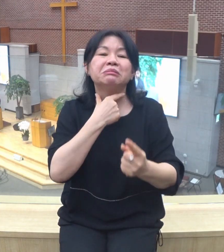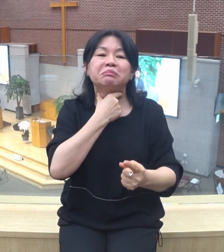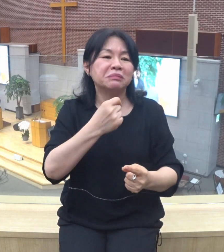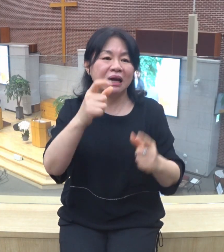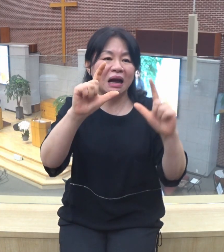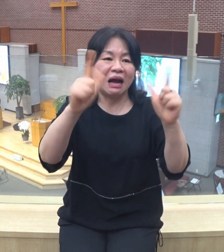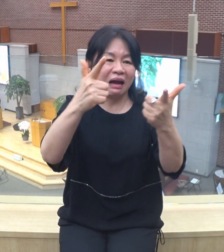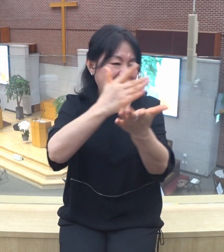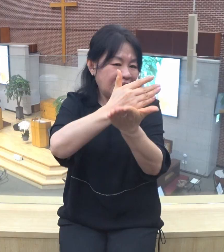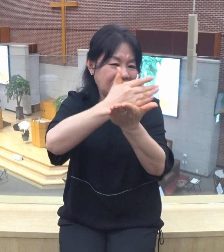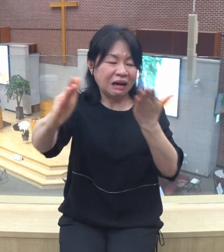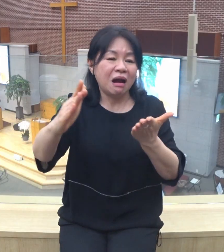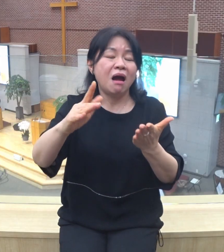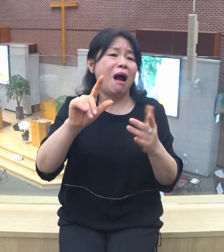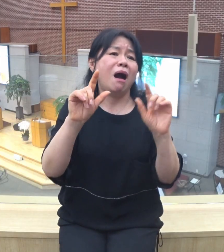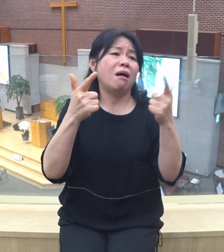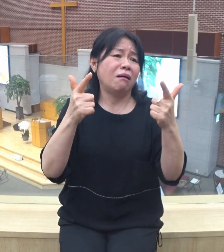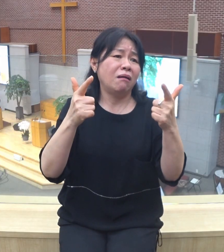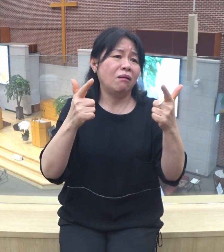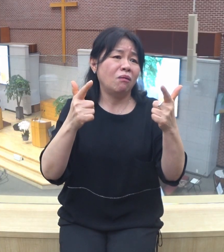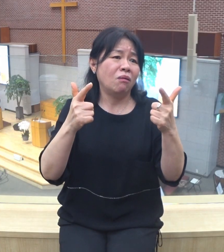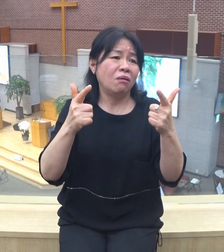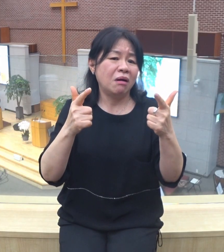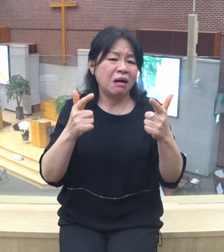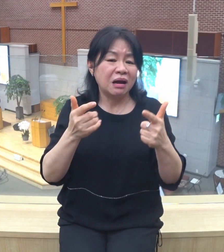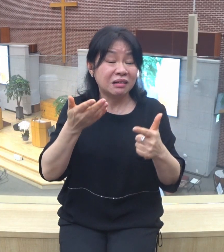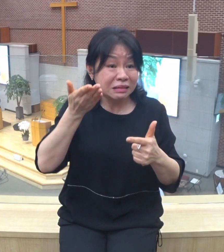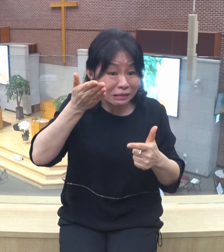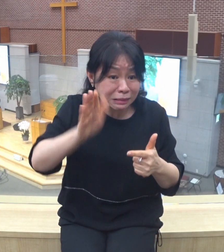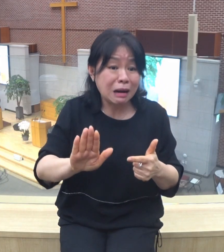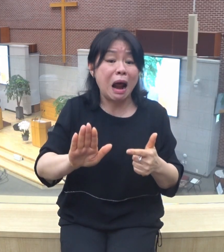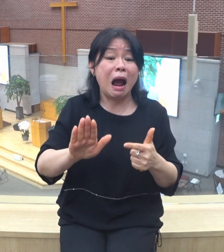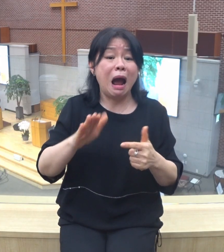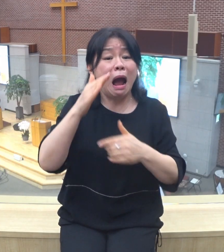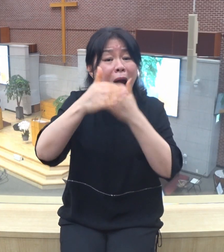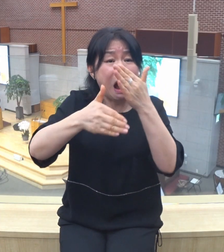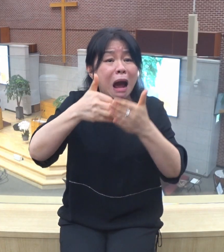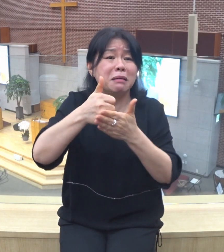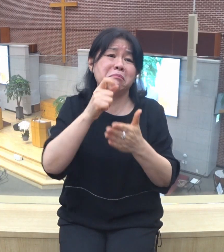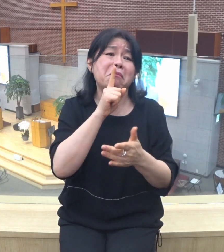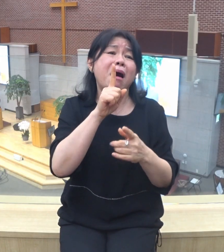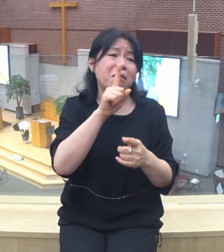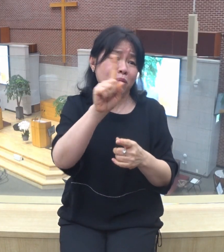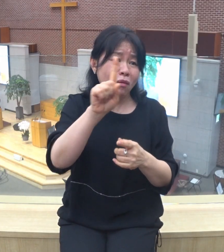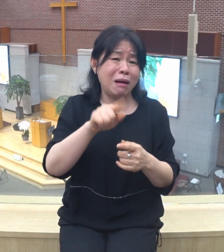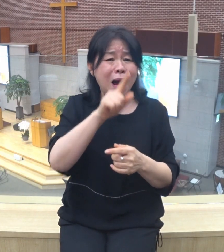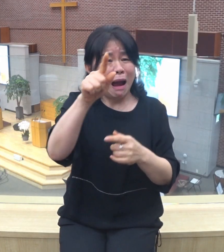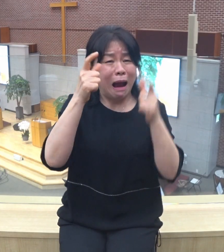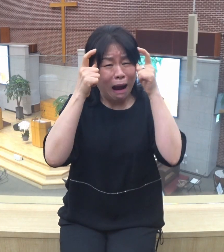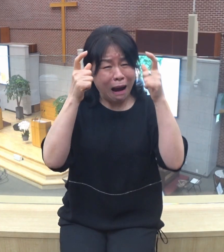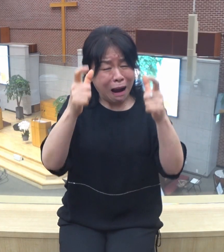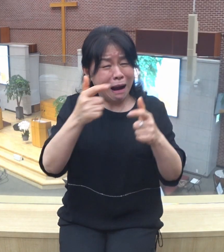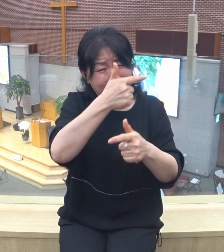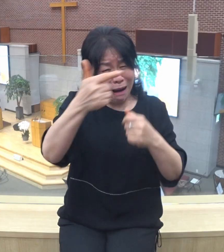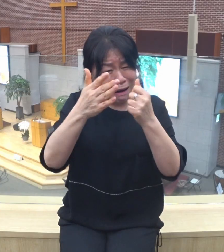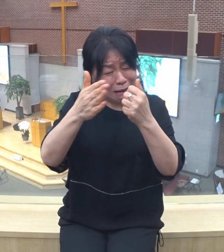분노에 찬 고통이어야 할 텐데 그렇지 않습니다. 반전으로 시작합니다.